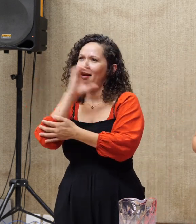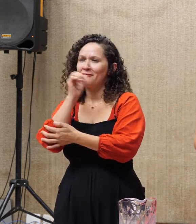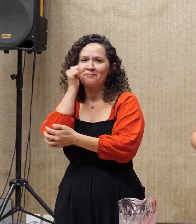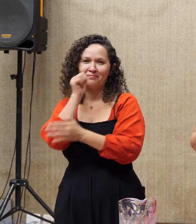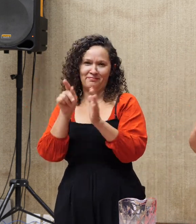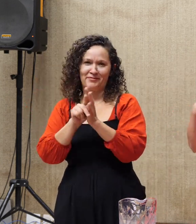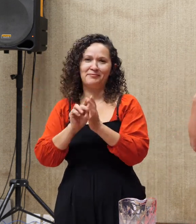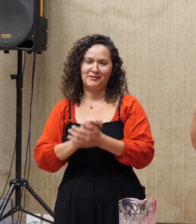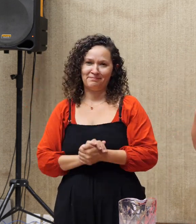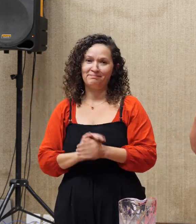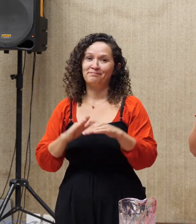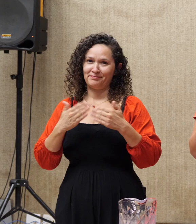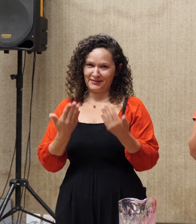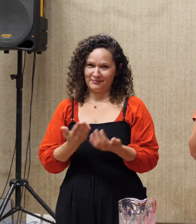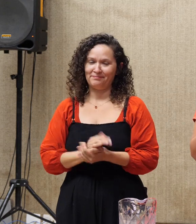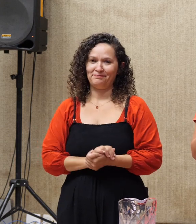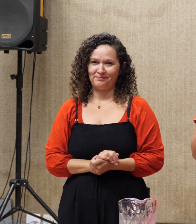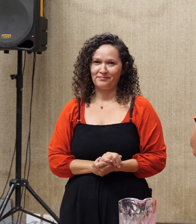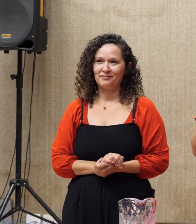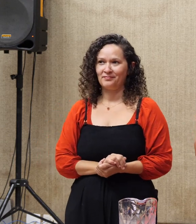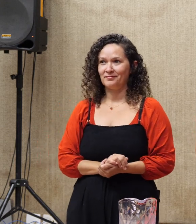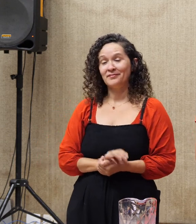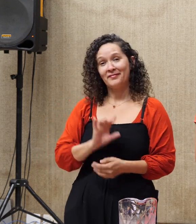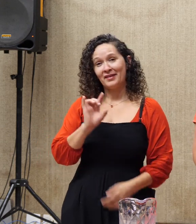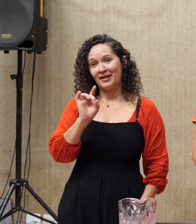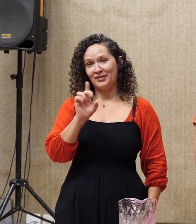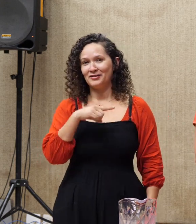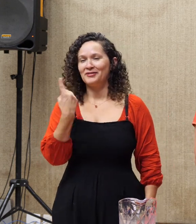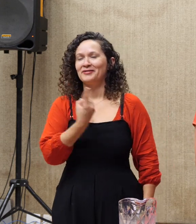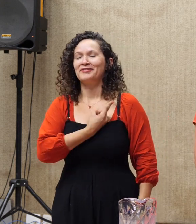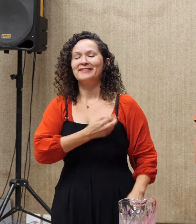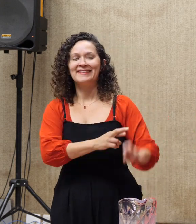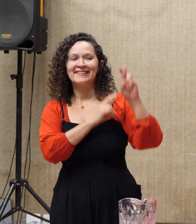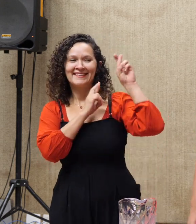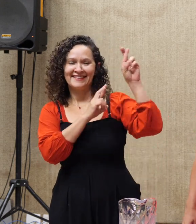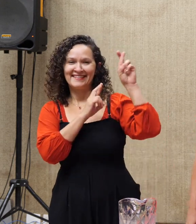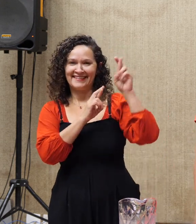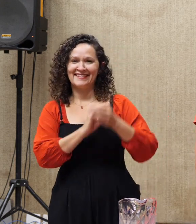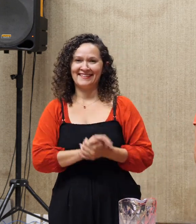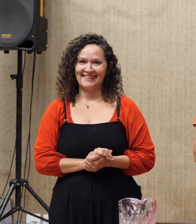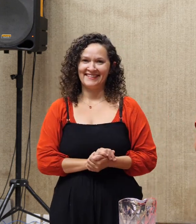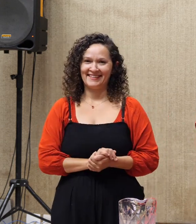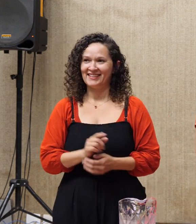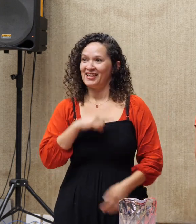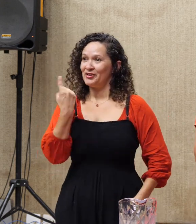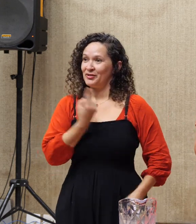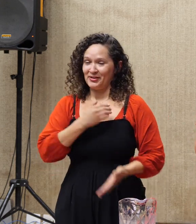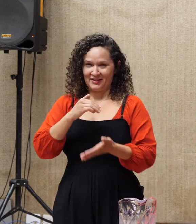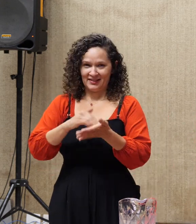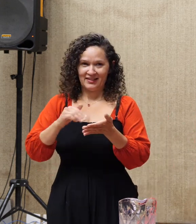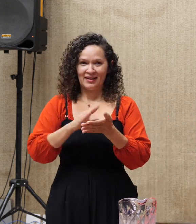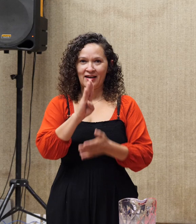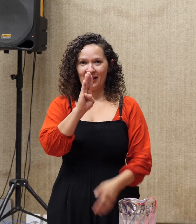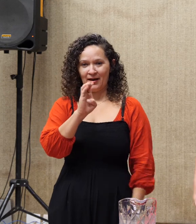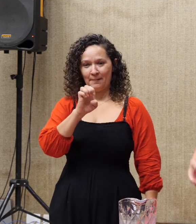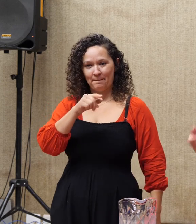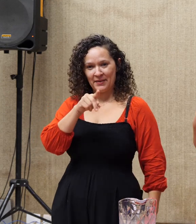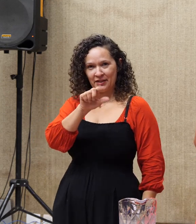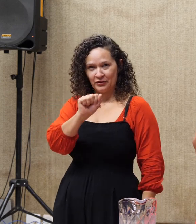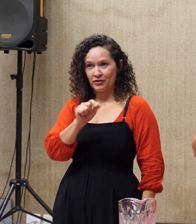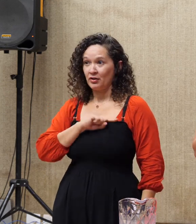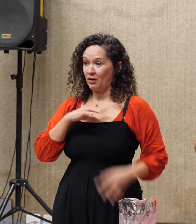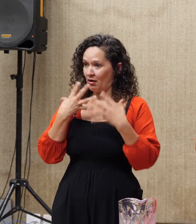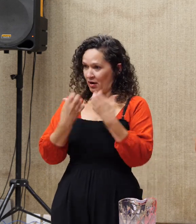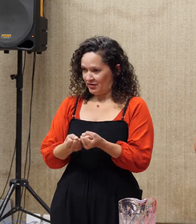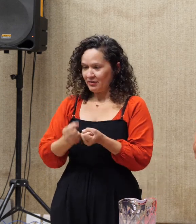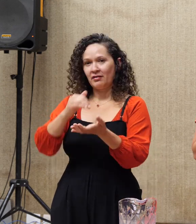têm. Então, é isso, estamos muito na torcida. Ao nosso secretário Benedito, que assim que eu